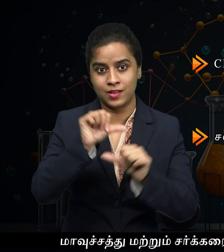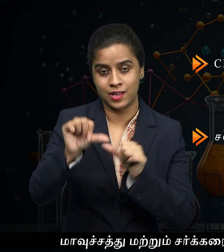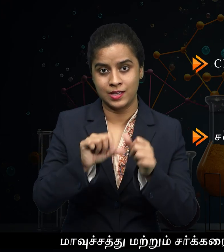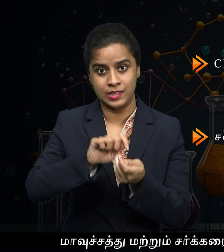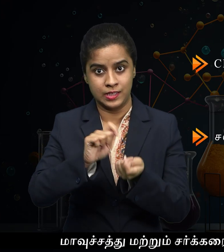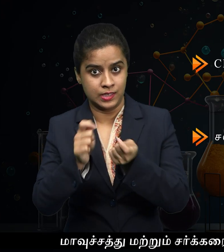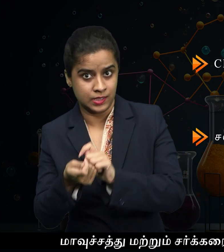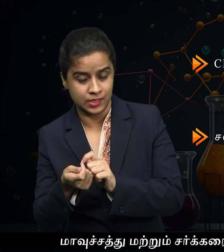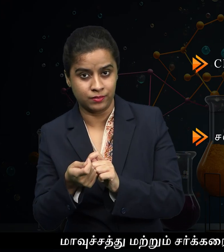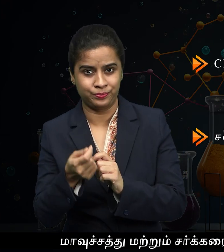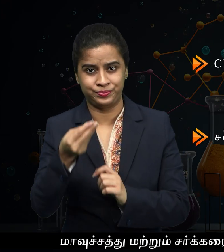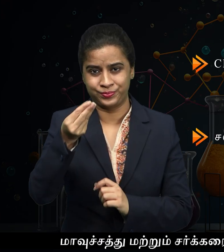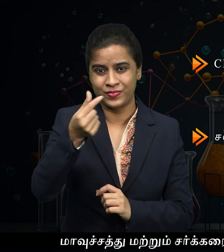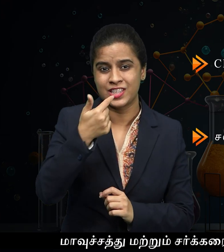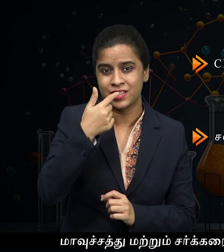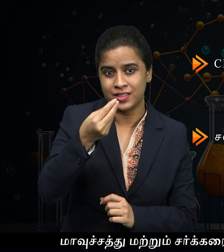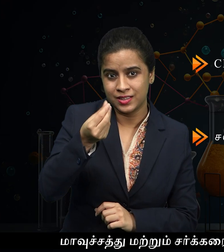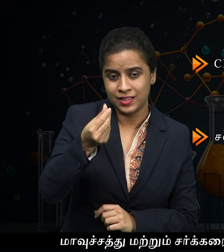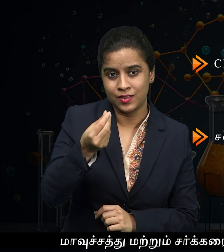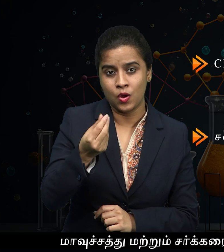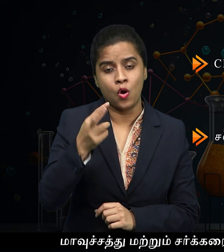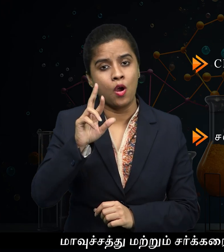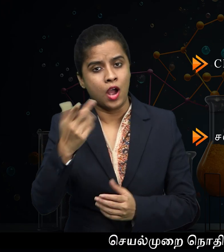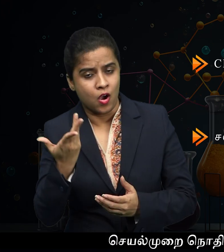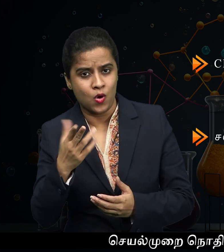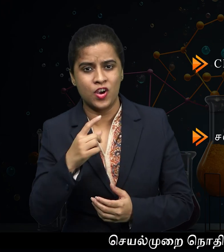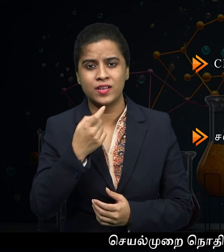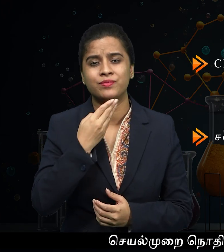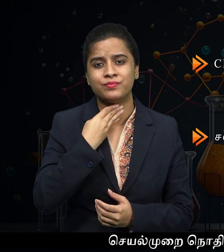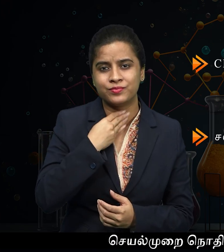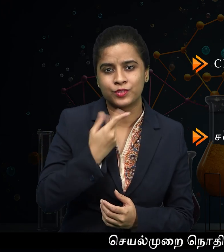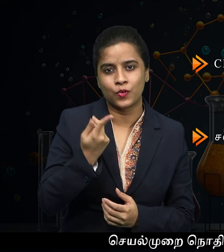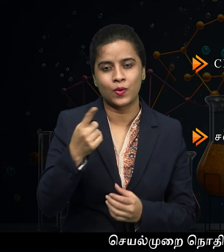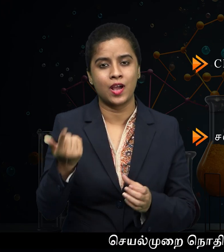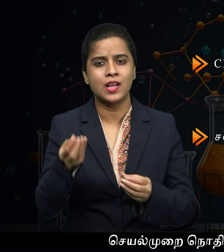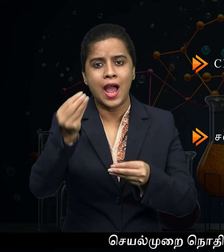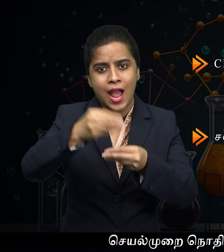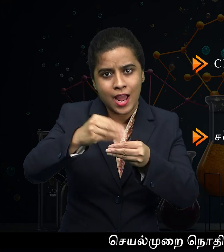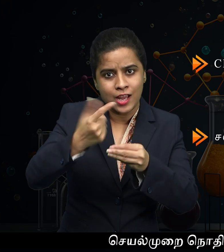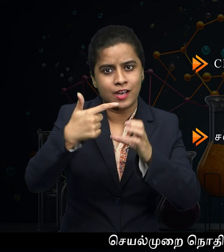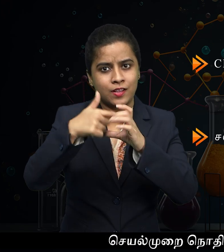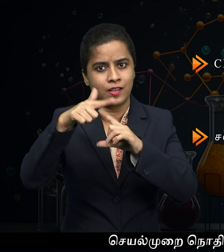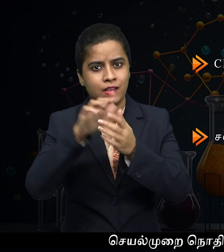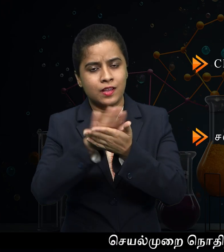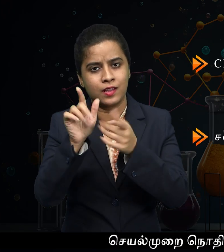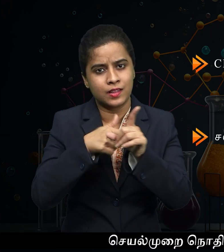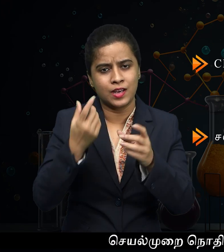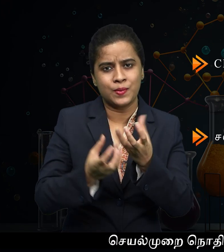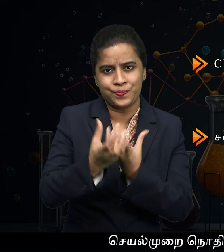மாவு சத்து மற்றும் சர்க்கரைகளை எத்தில் ஆல்கஹாலாக மாற்றும் செயல்முறை நொதித்தல் செயல்முறை எனப்படும்.